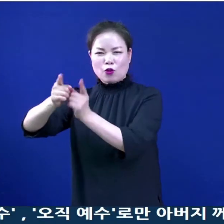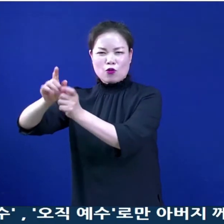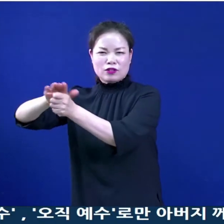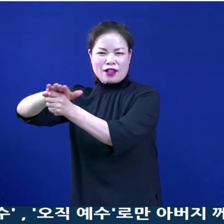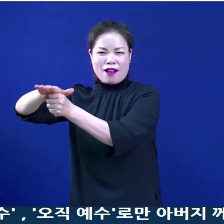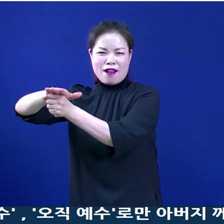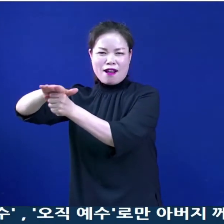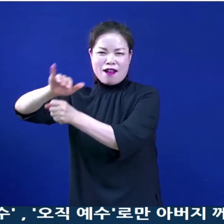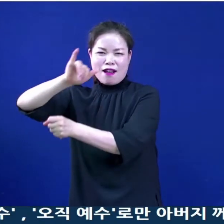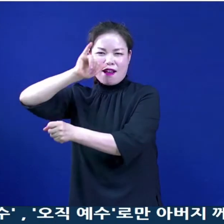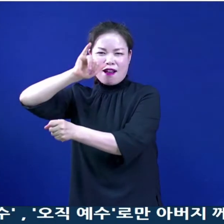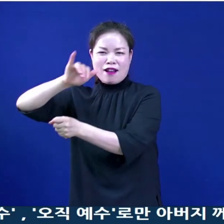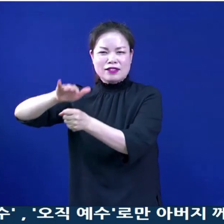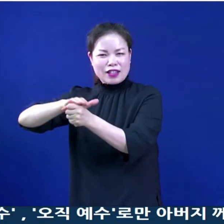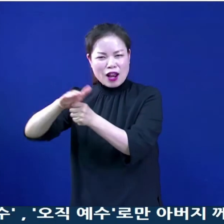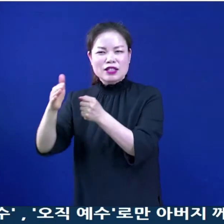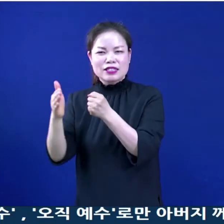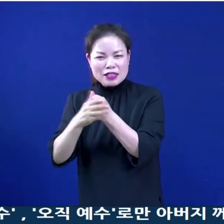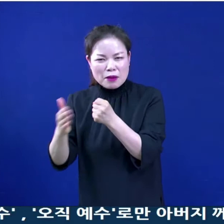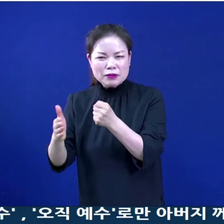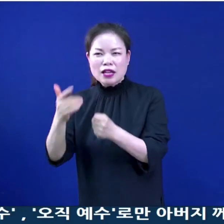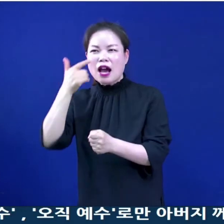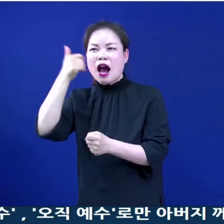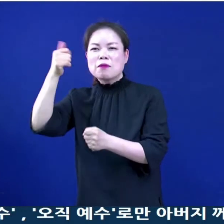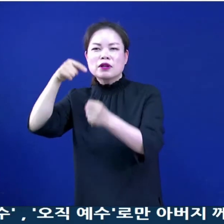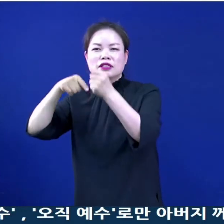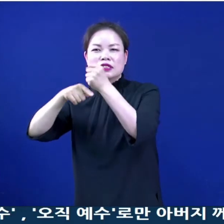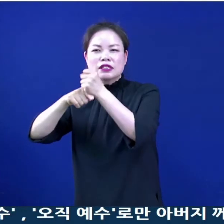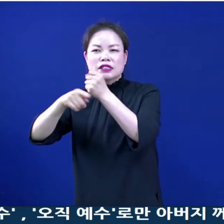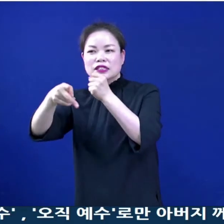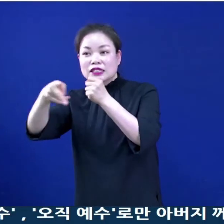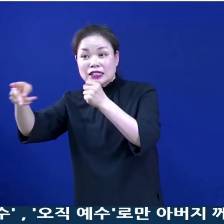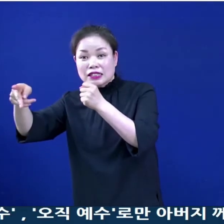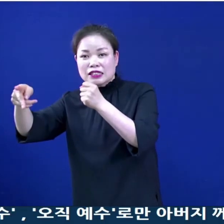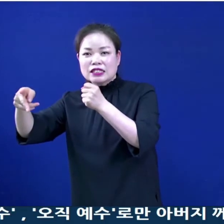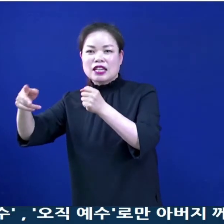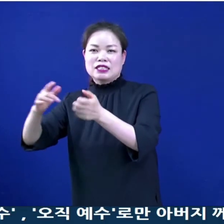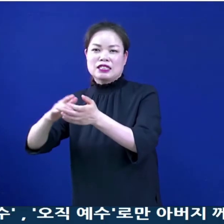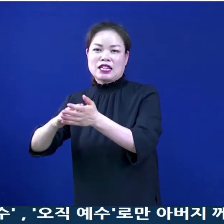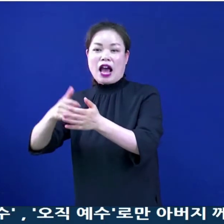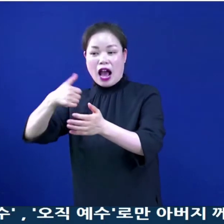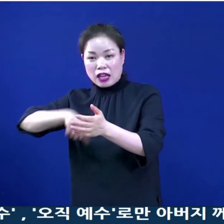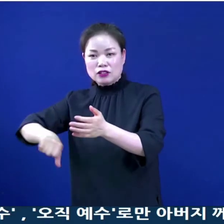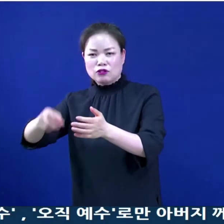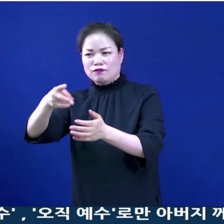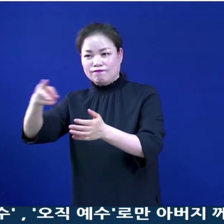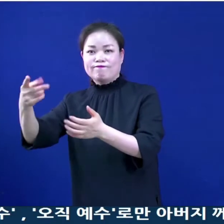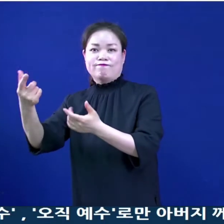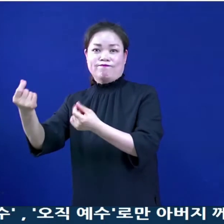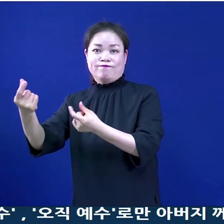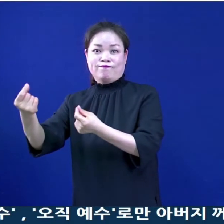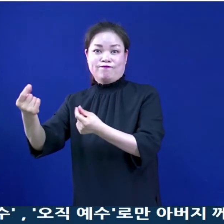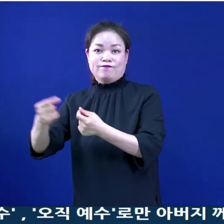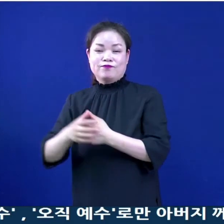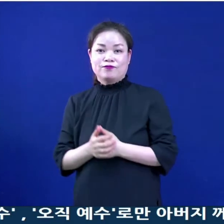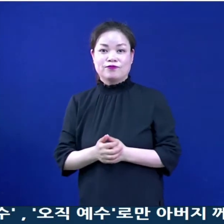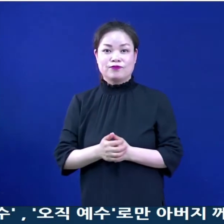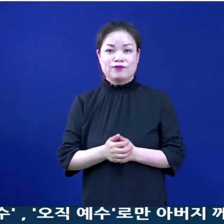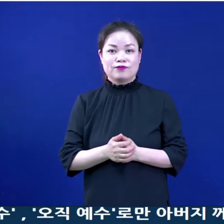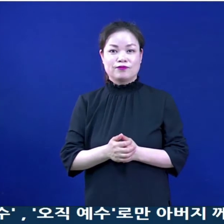겁니다. 사랑하고 있기 때문에 아버지의 뜻이 곧 아들의 뜻이라는 겁니다. 사랑하는 사람들끼리는 뜻이 일치되죠.